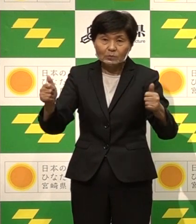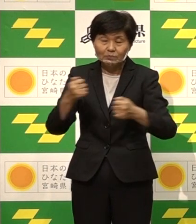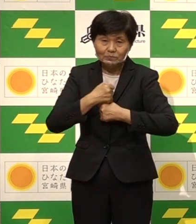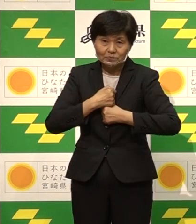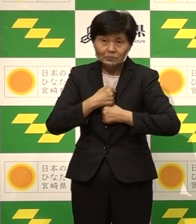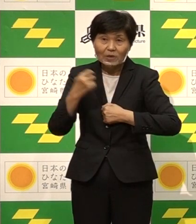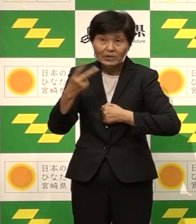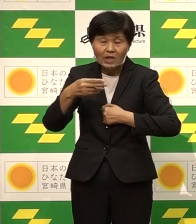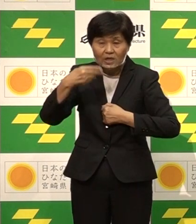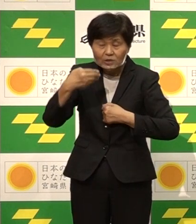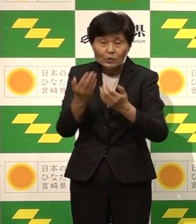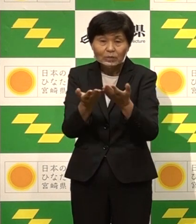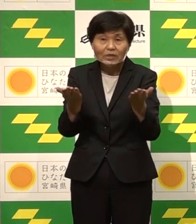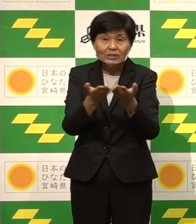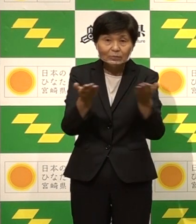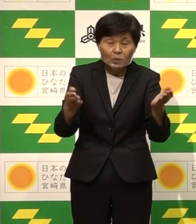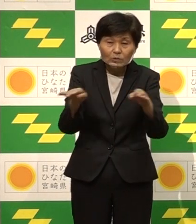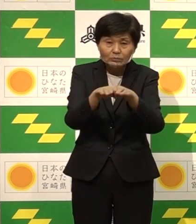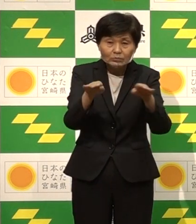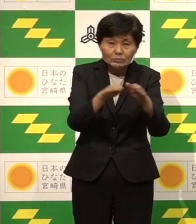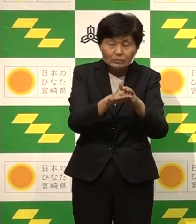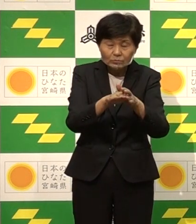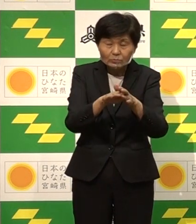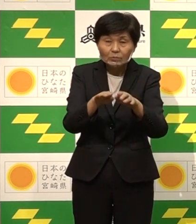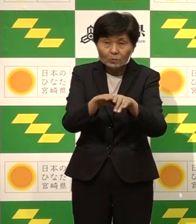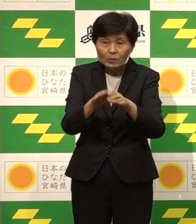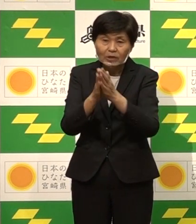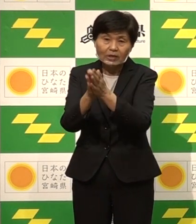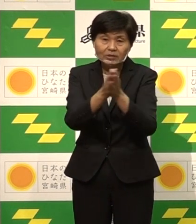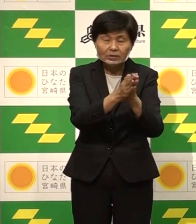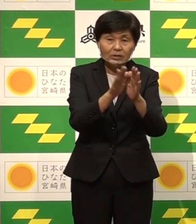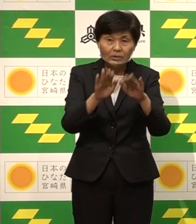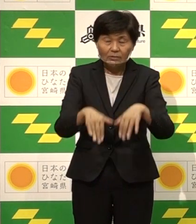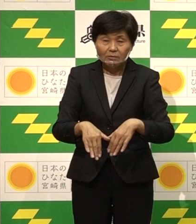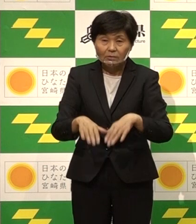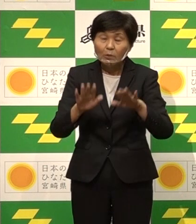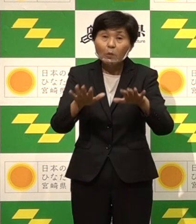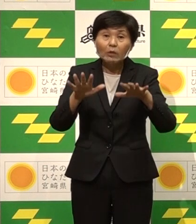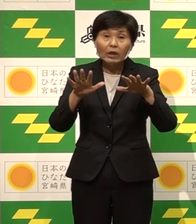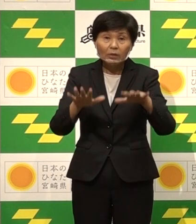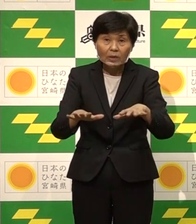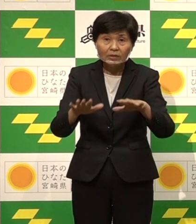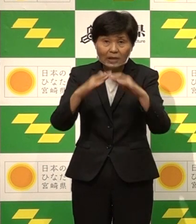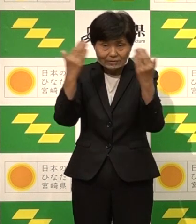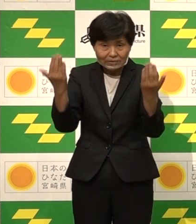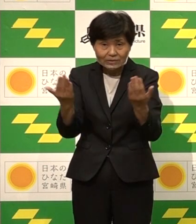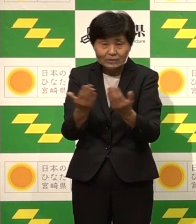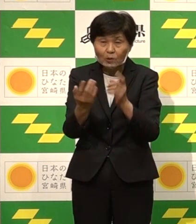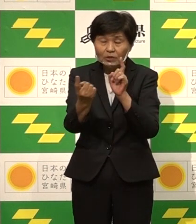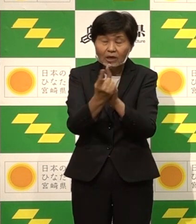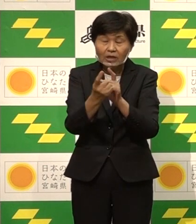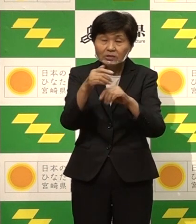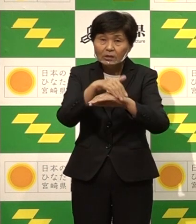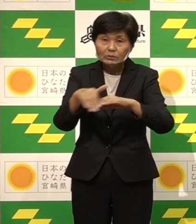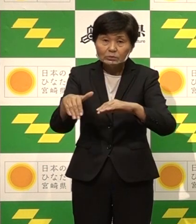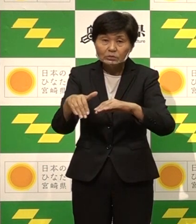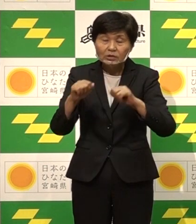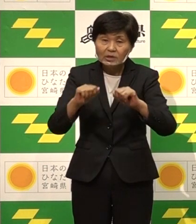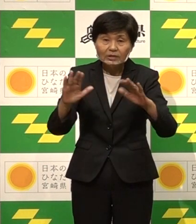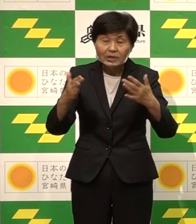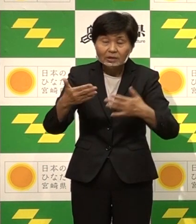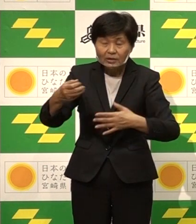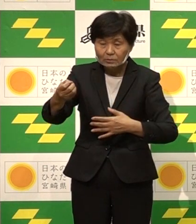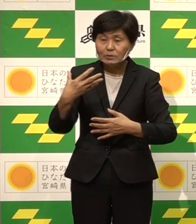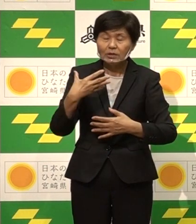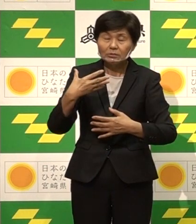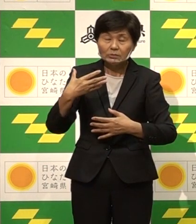要請などもしてきた、それと比べると緩いじゃないか、何も対策してないじゃないかというふうな見られ方をしようかと思います。ただ何もし